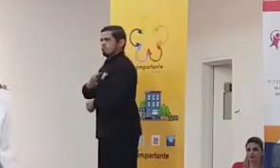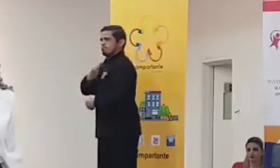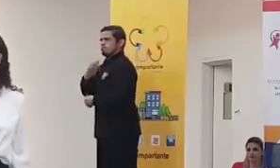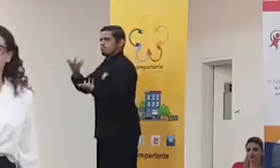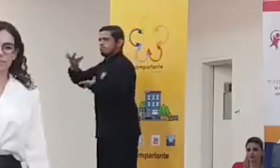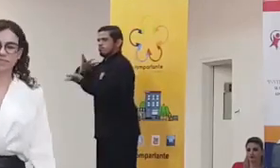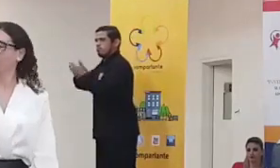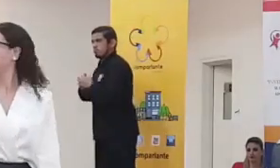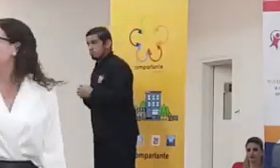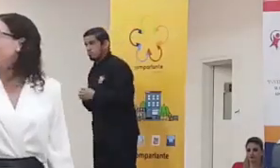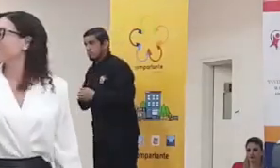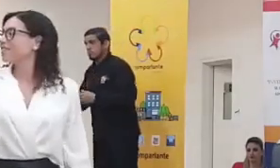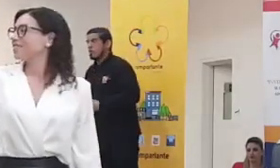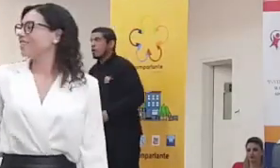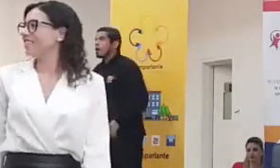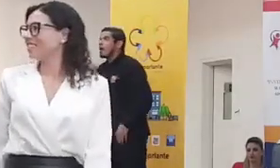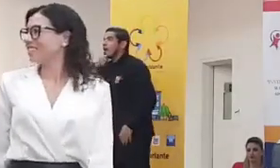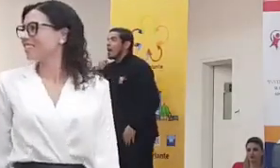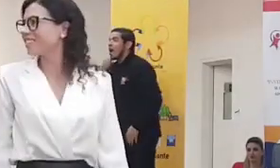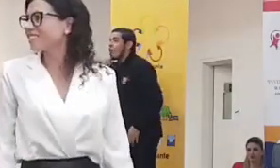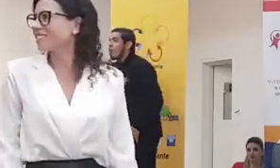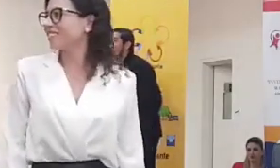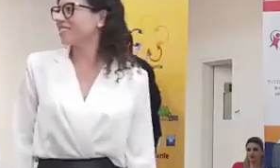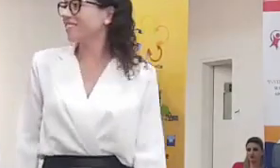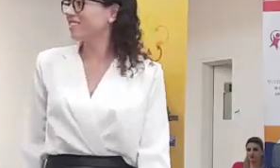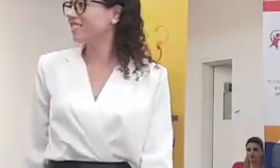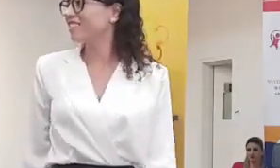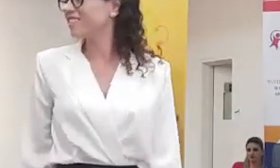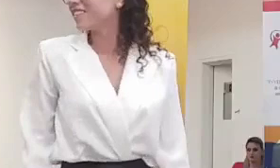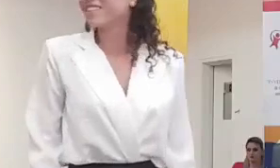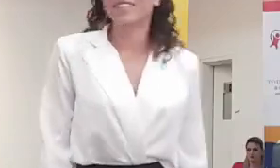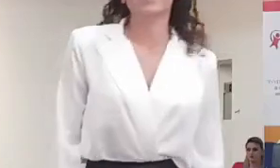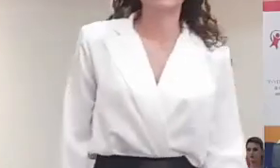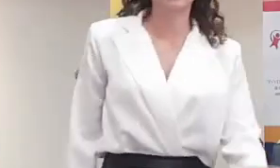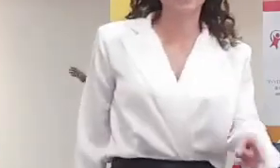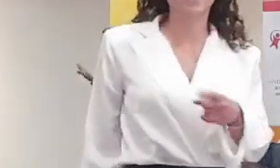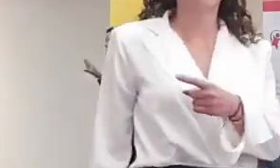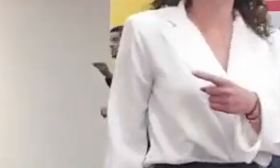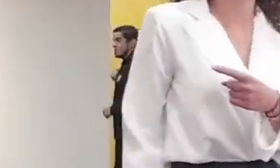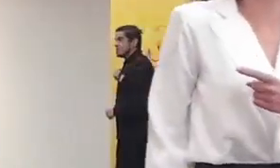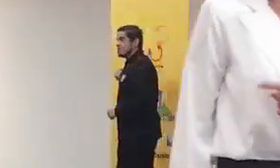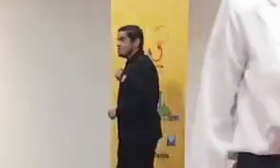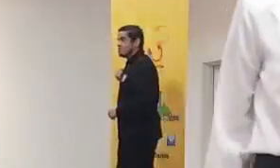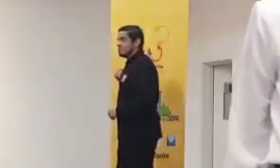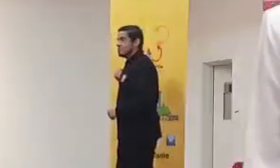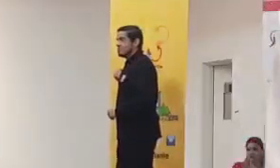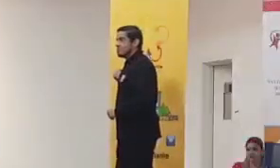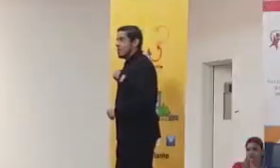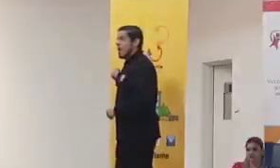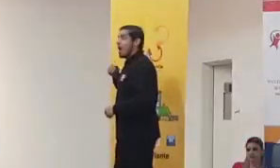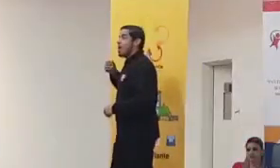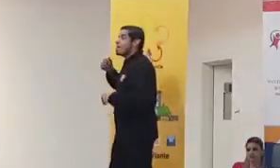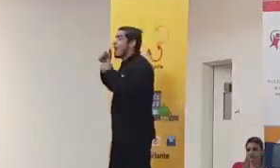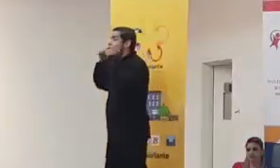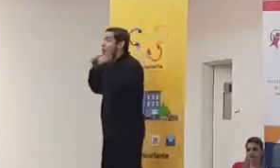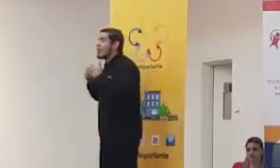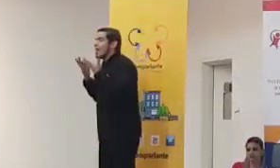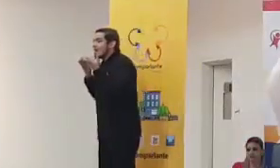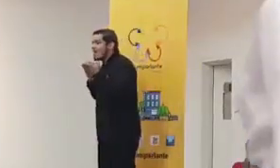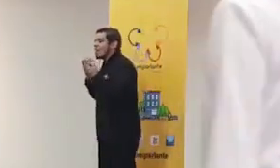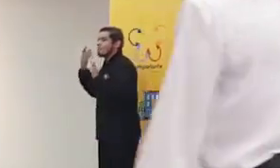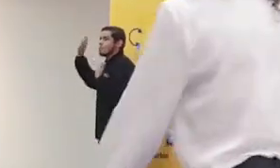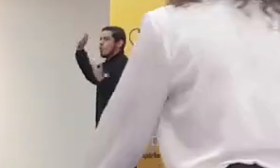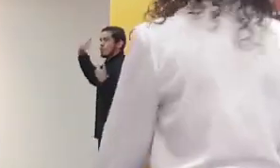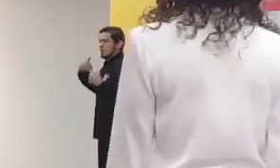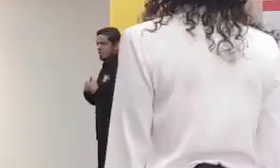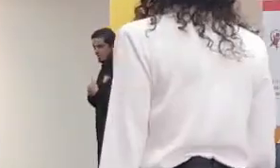internacionales. Bueno, los genes de mi abuela pasaron a mi cuerpo. Mi abuela quiso ser política y no tuvo la oportunidad, pero yo